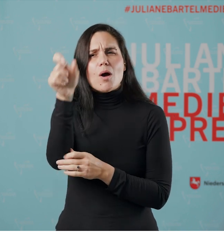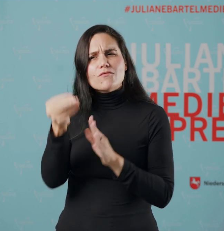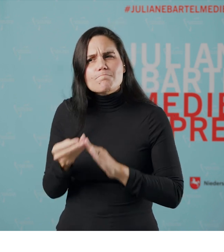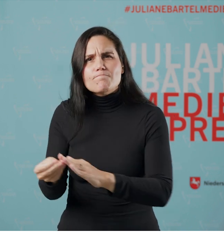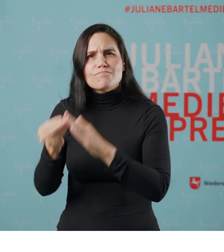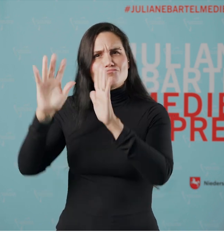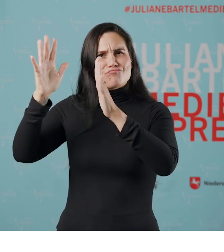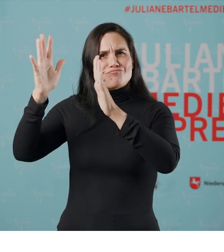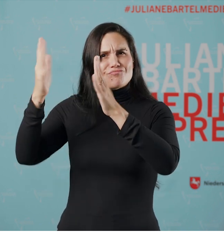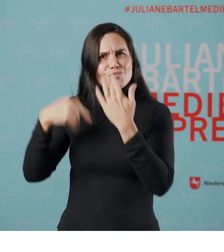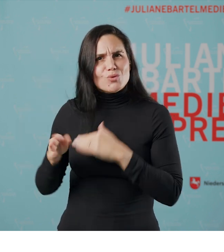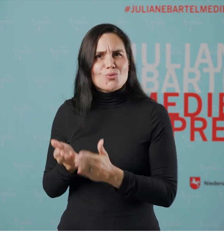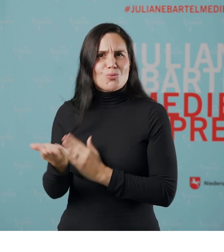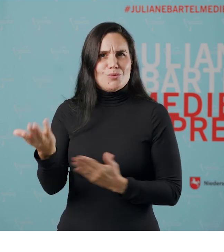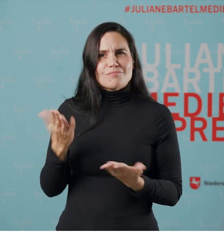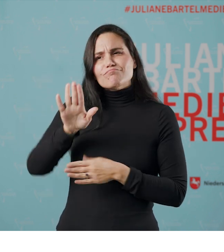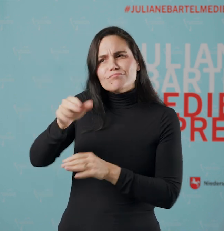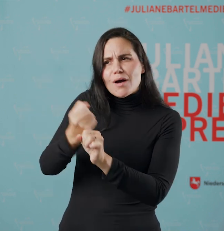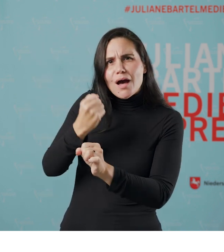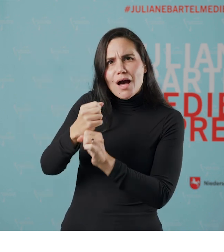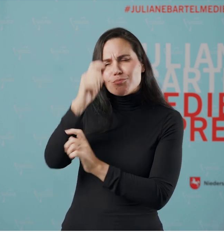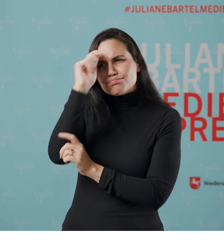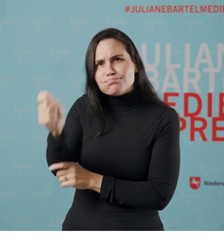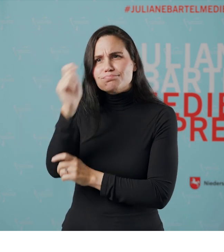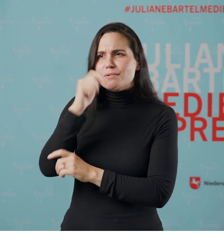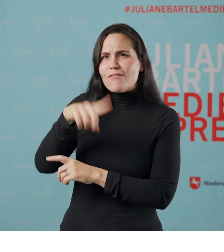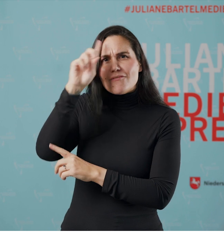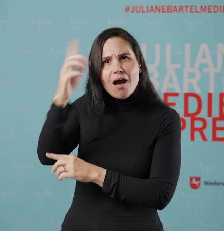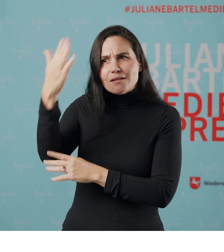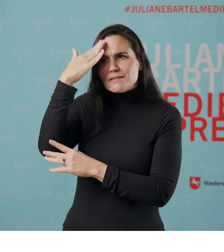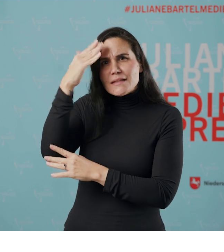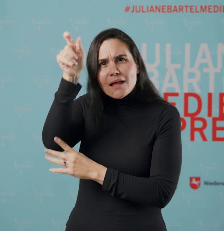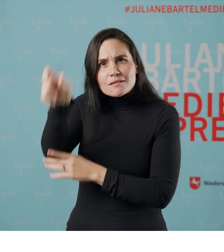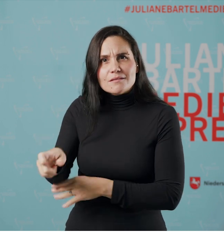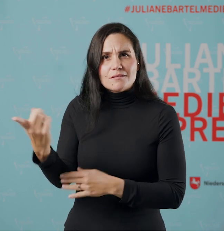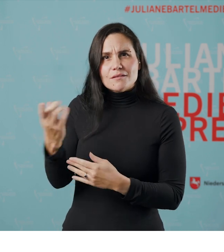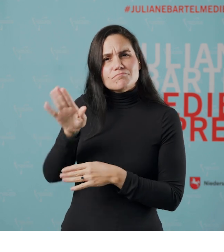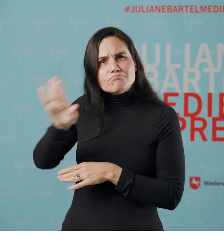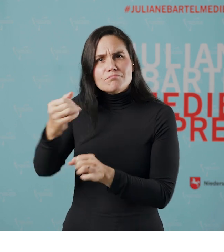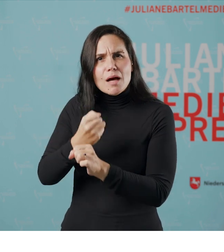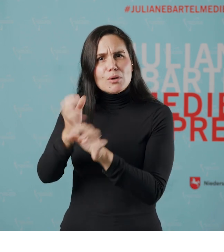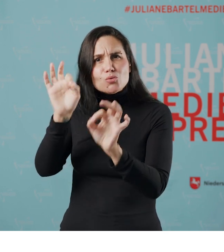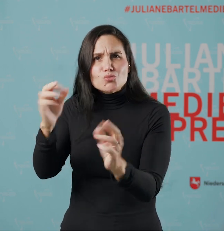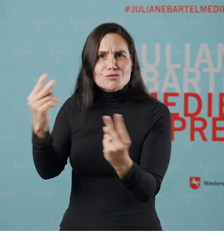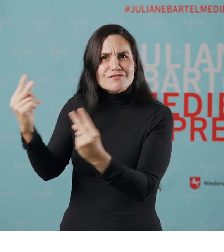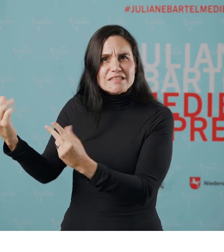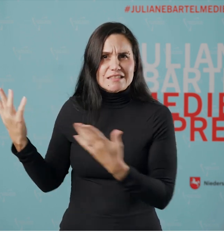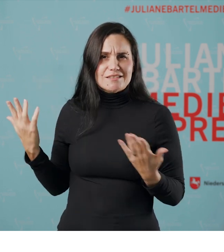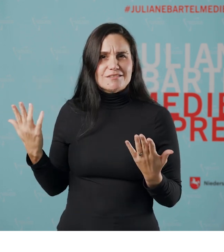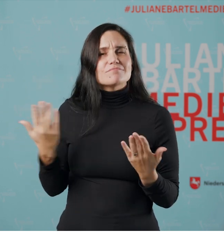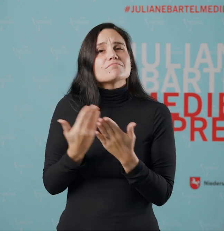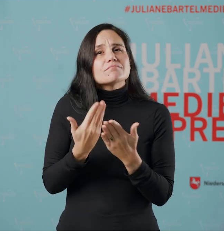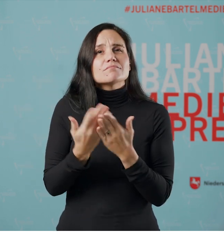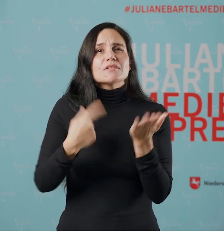Frauen, die einander einfach auch gefeiert haben und die Arbeit, die sie machen und voneinander wissen, dass sie wichtige und gute Arbeit